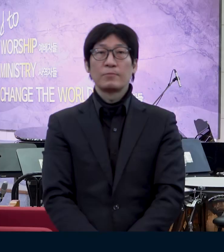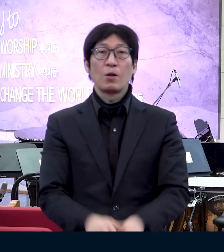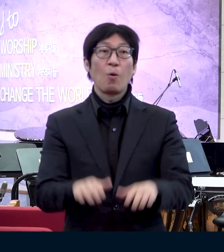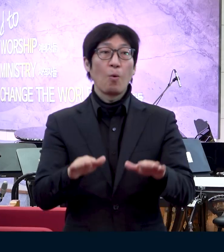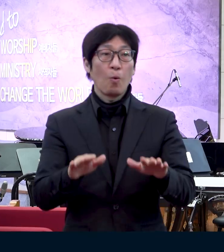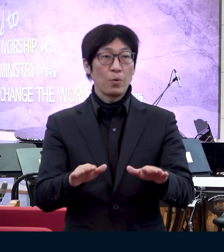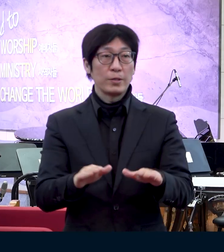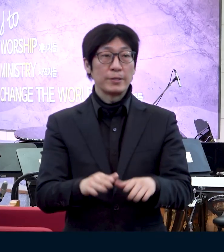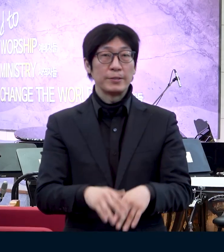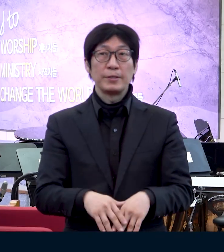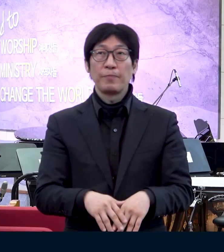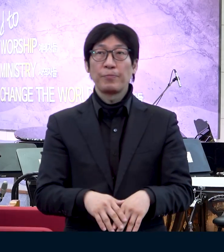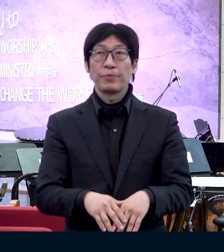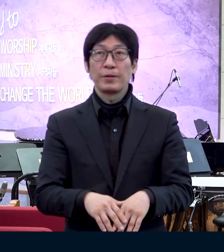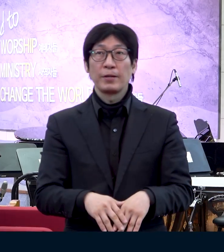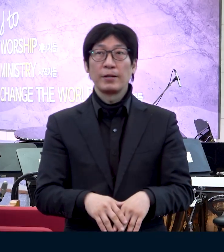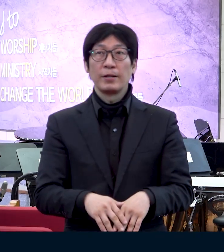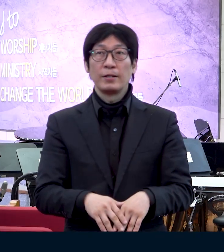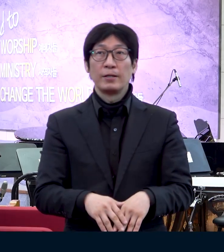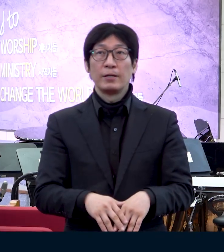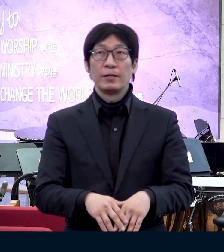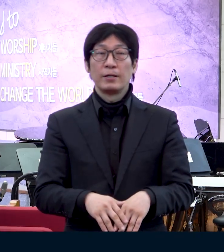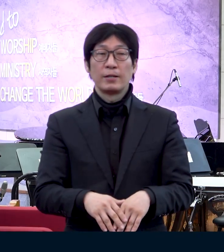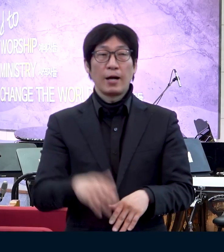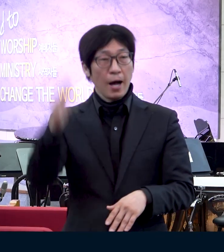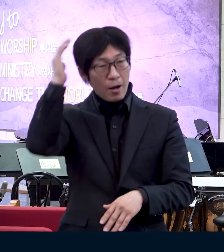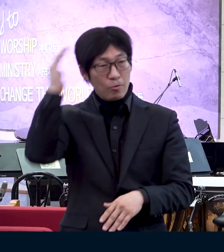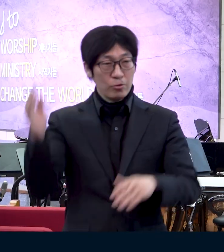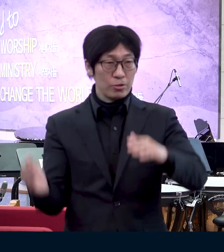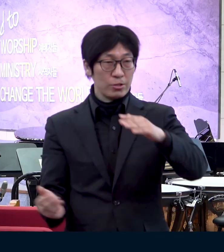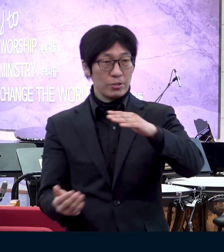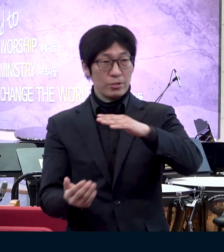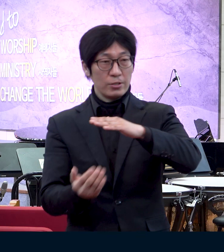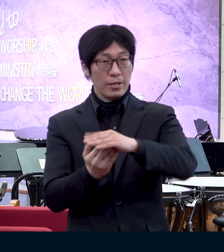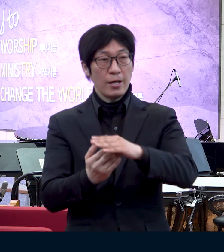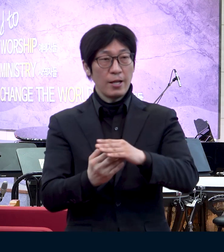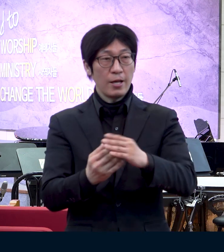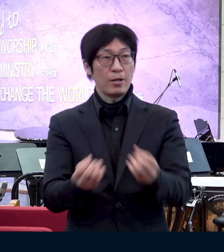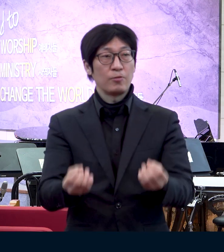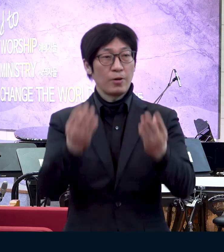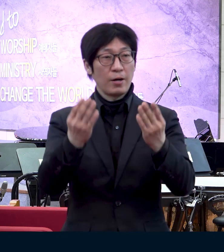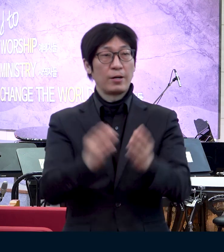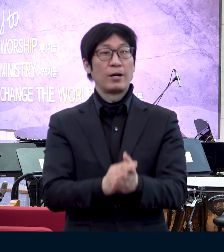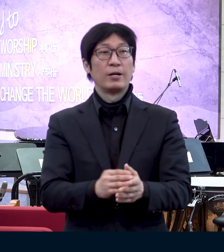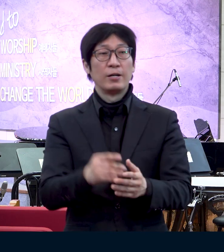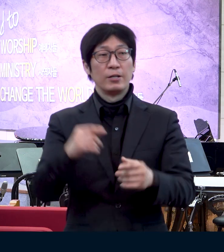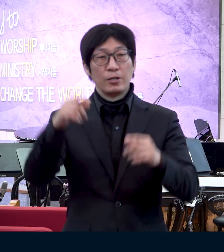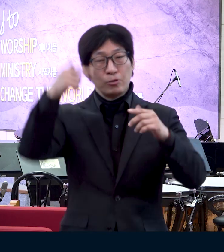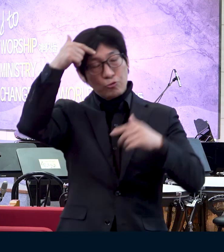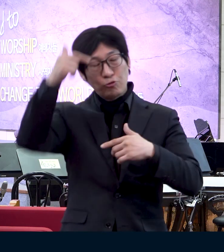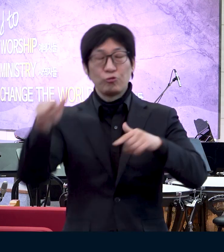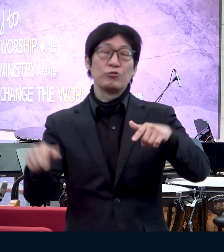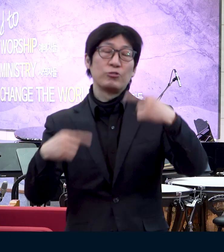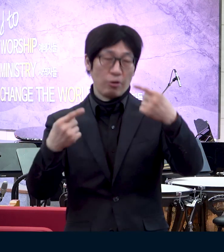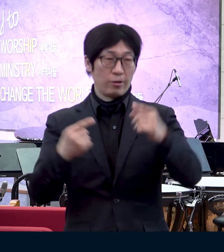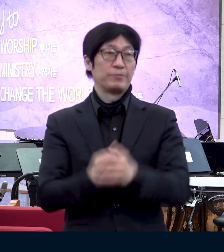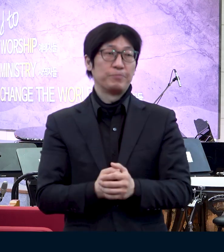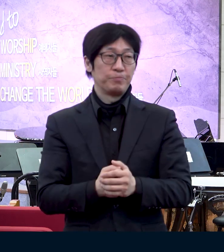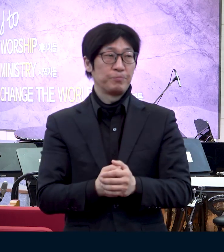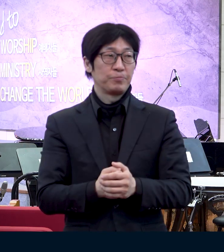오늘은 민수기의 명절인 설날입니다. 그래서 오늘은 부르심을 입은 자들이라는